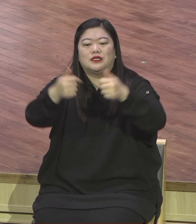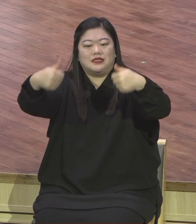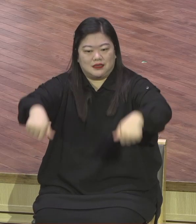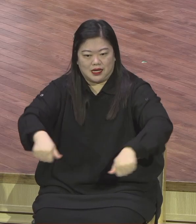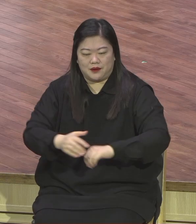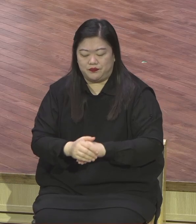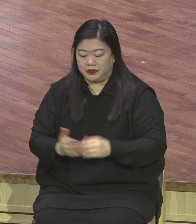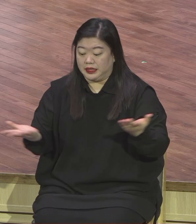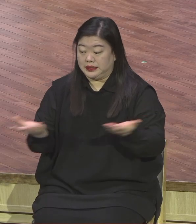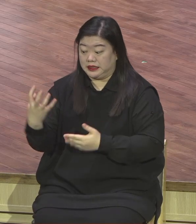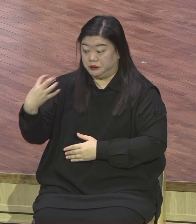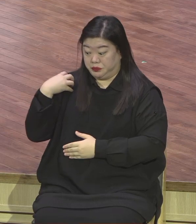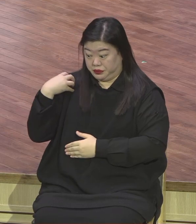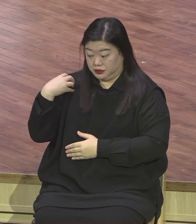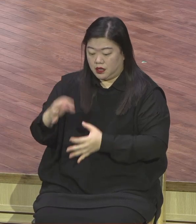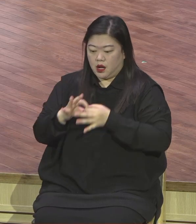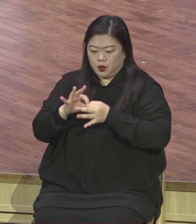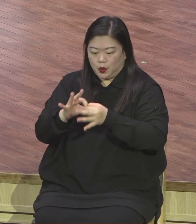나를 발견합시다.